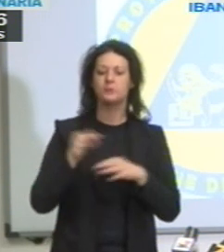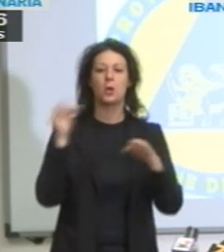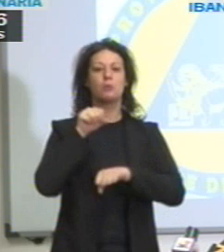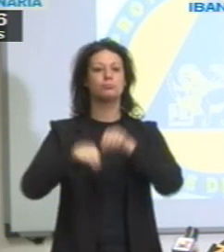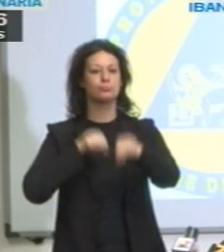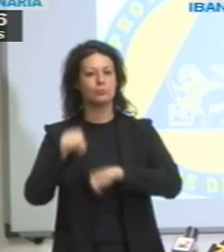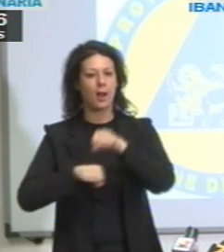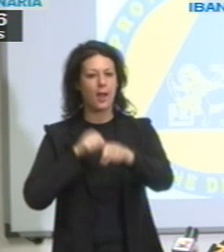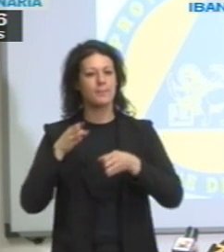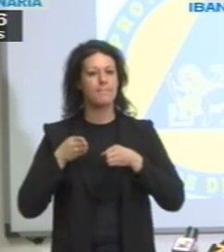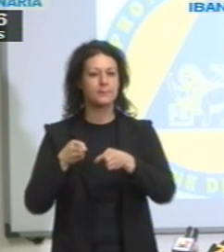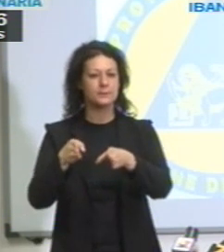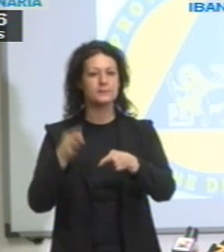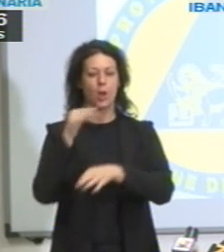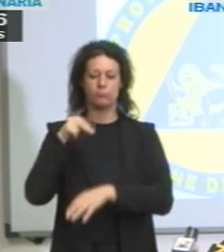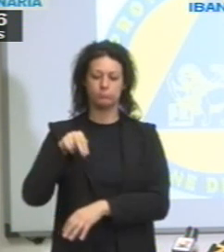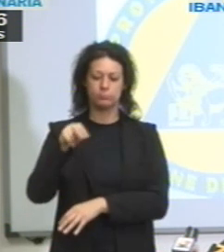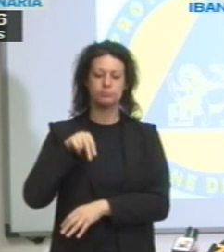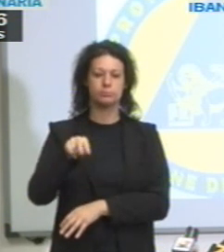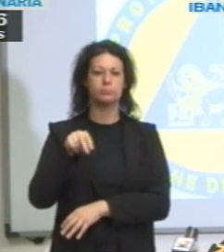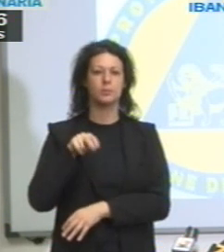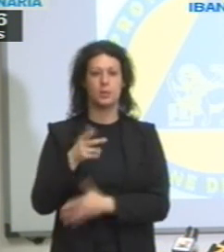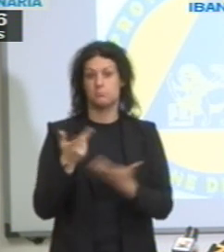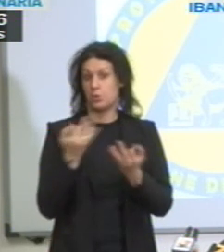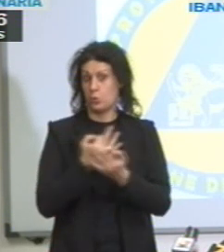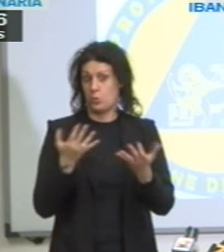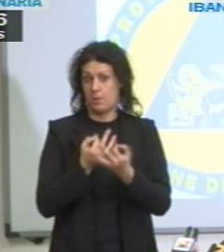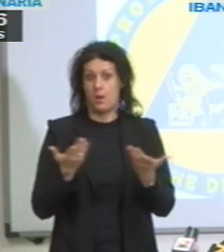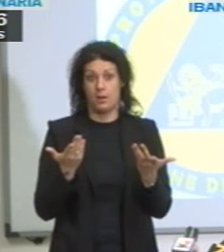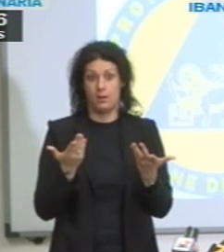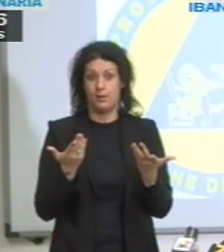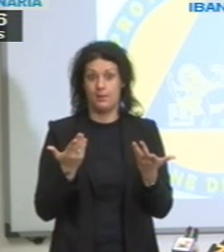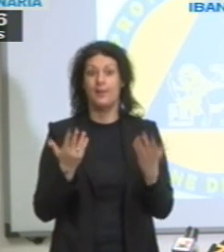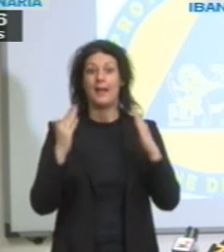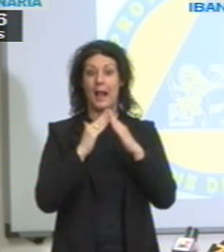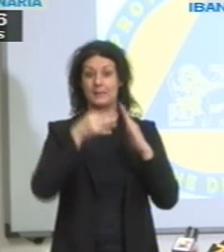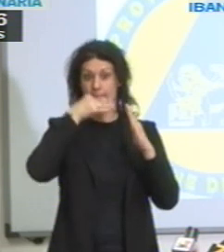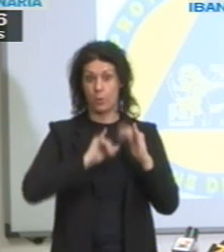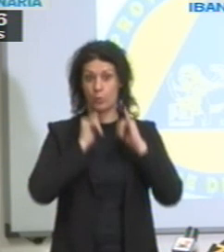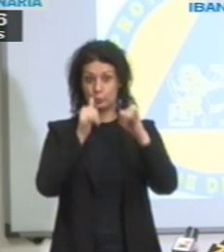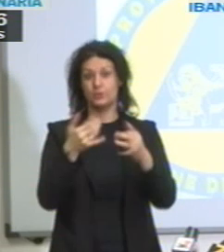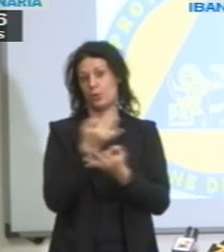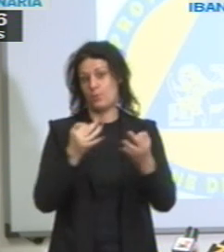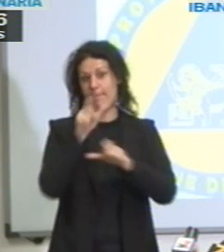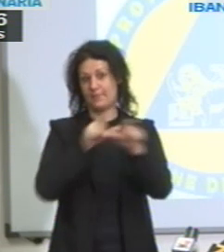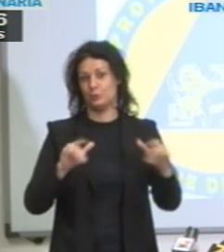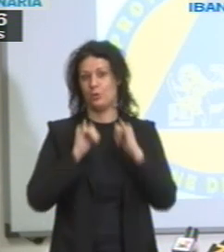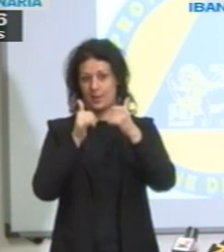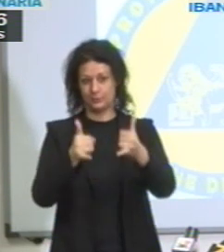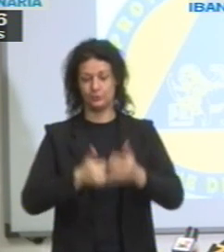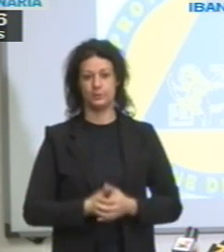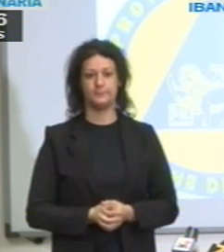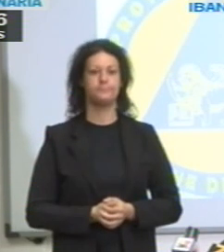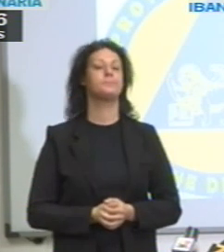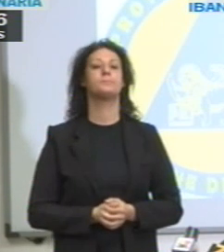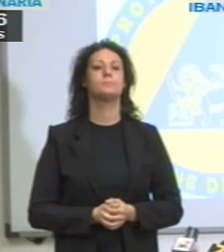piste pedonali, insomma è naturale che con la possibilità di uscire di casa si esca di casa. Ci prepariamo a